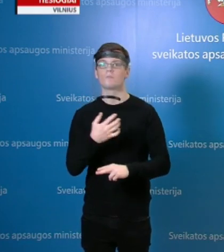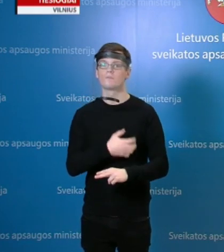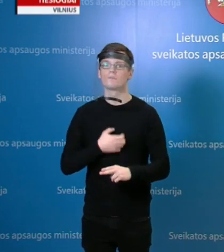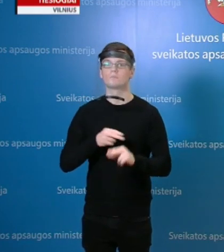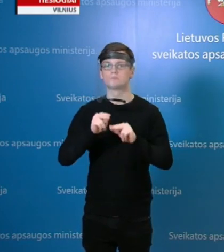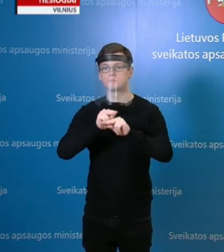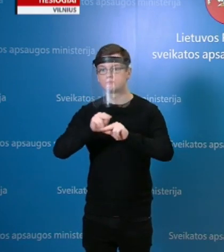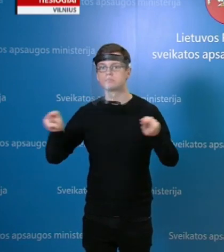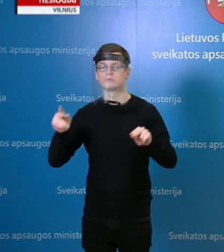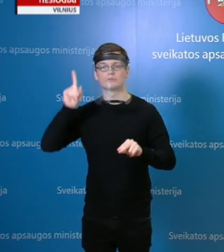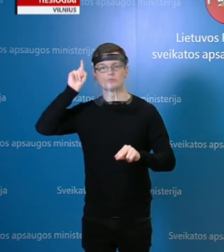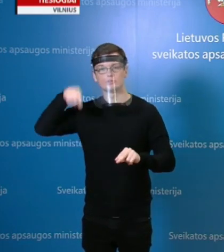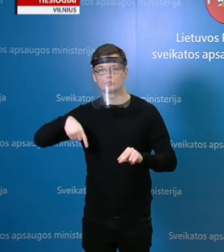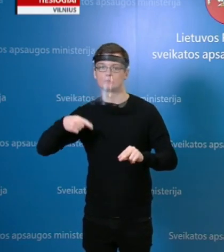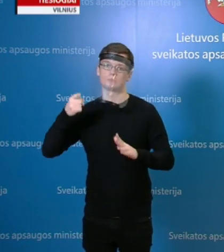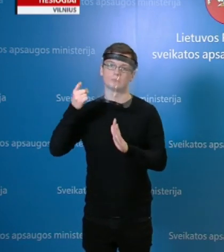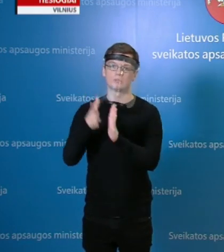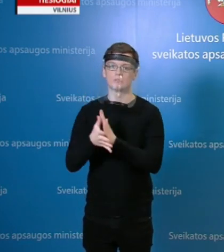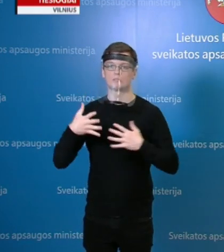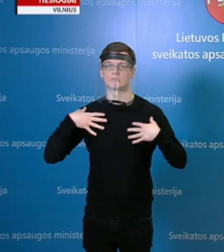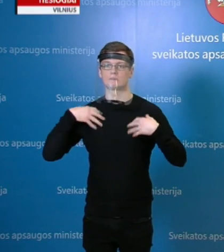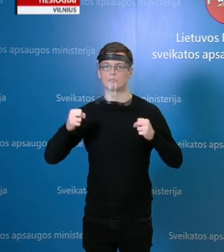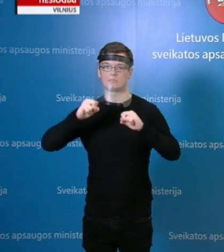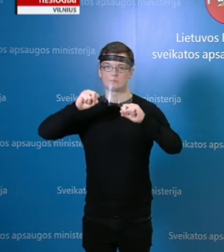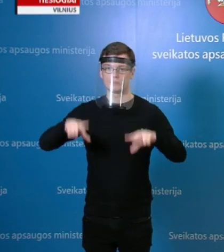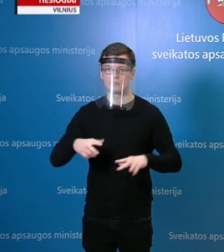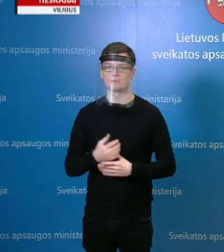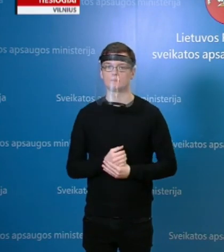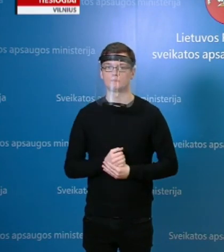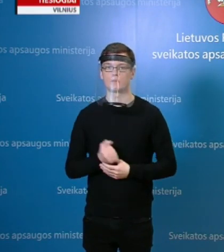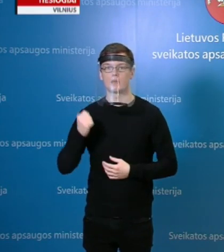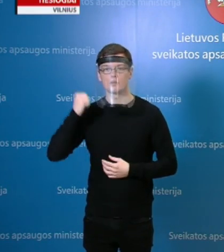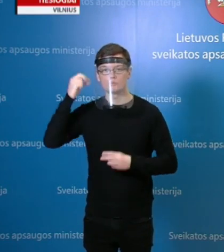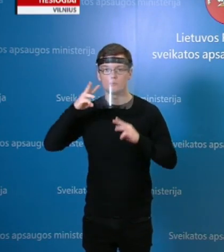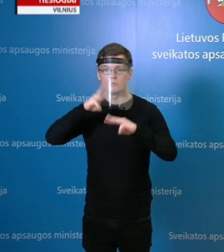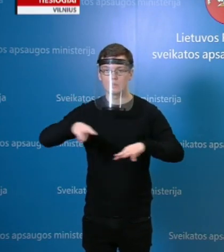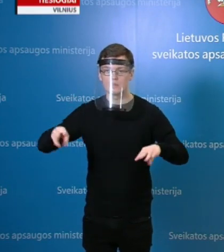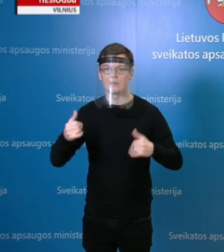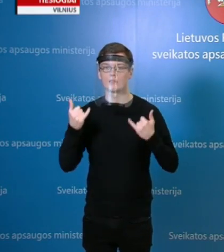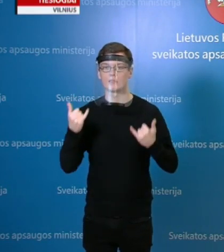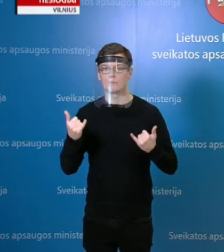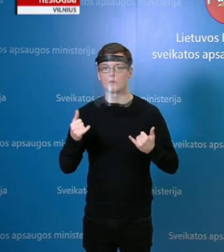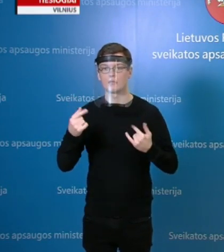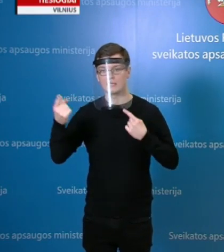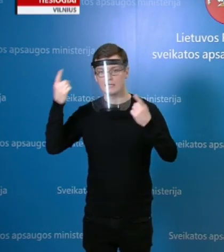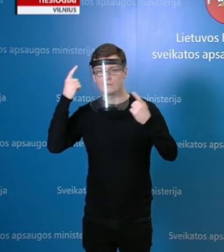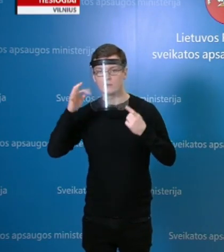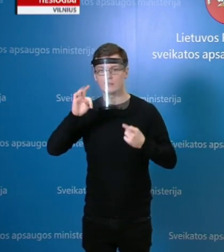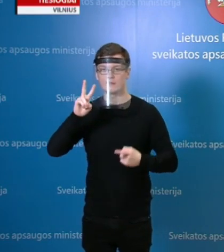iš psichikos sveikatos specialistų. Ačiū ministrui. Dabar jungiamės prie Info TV. Labą dieną,